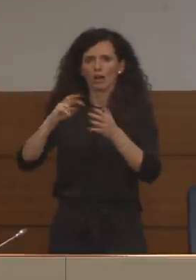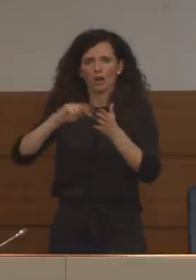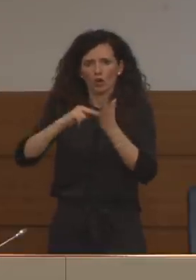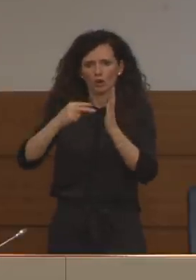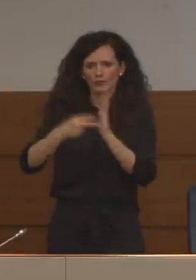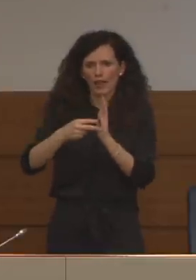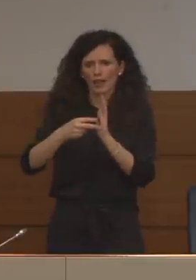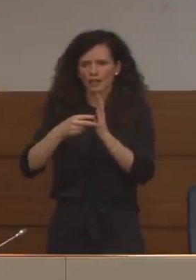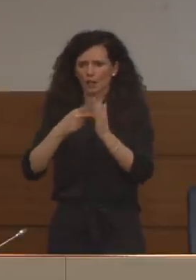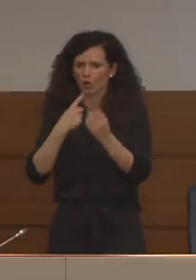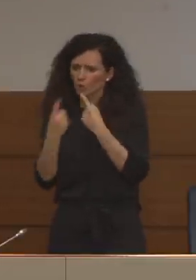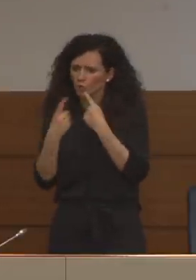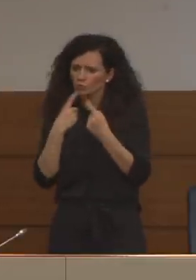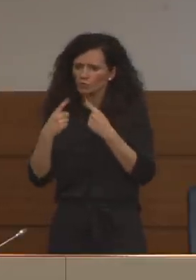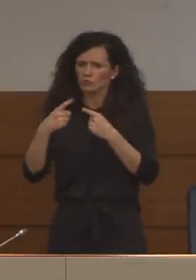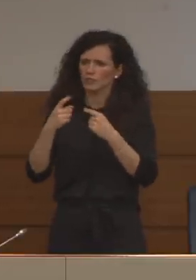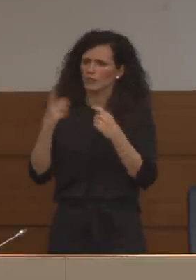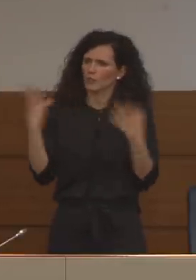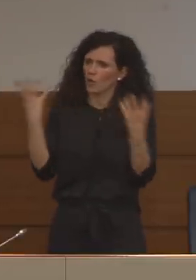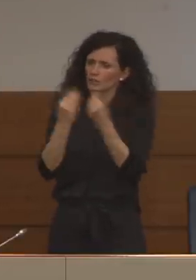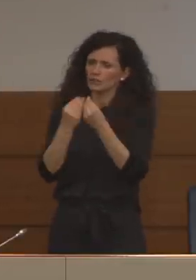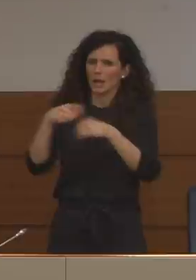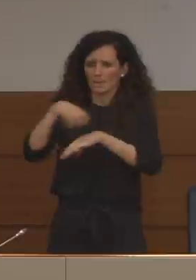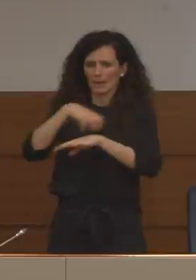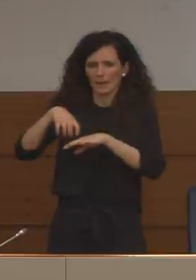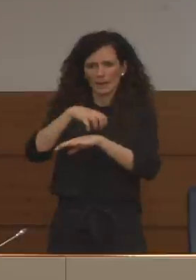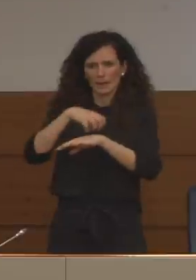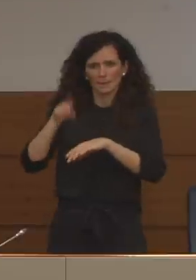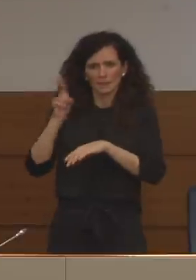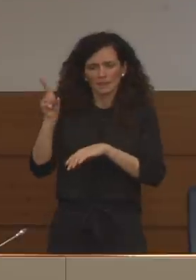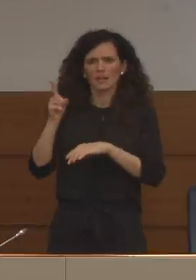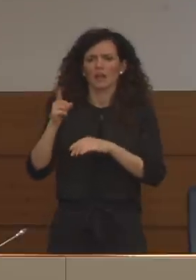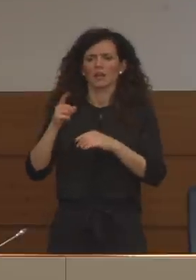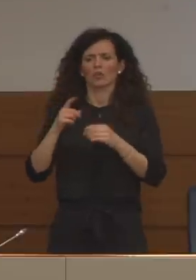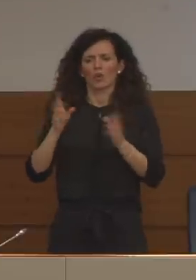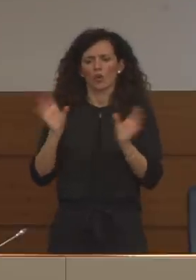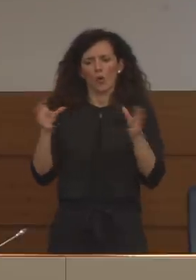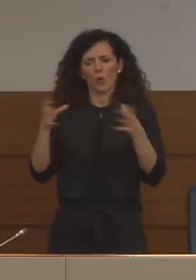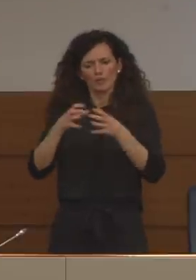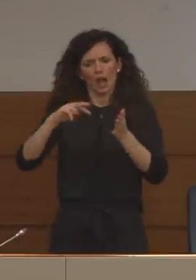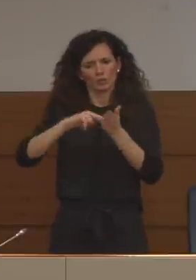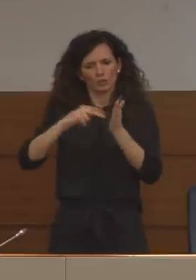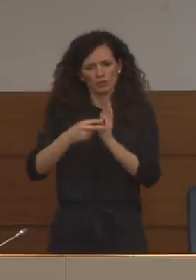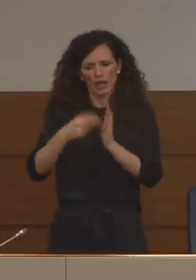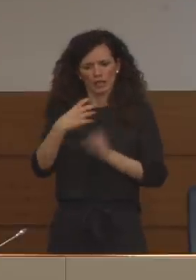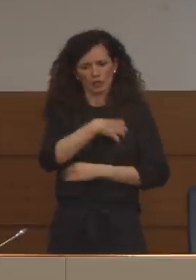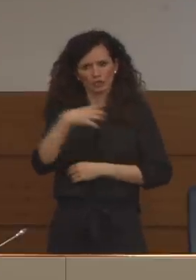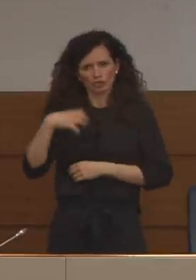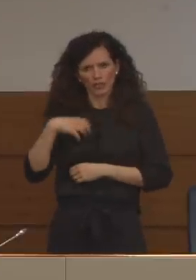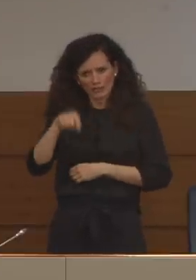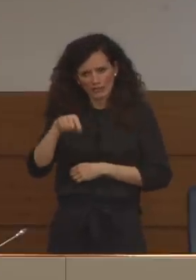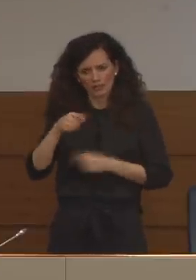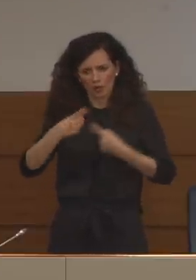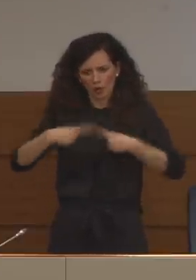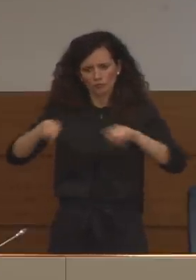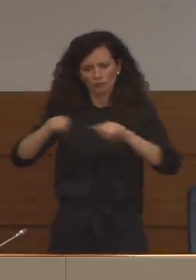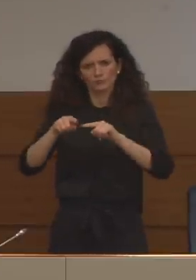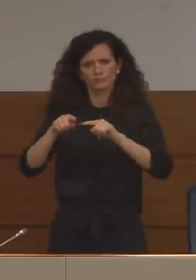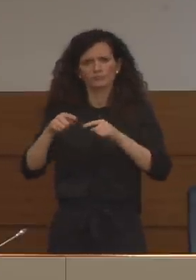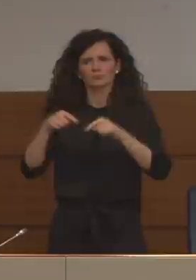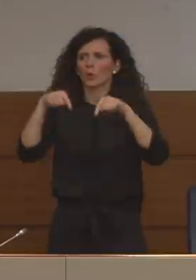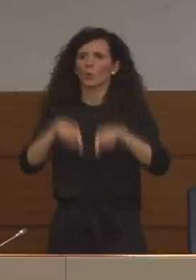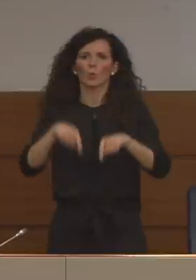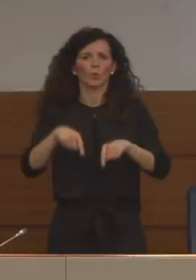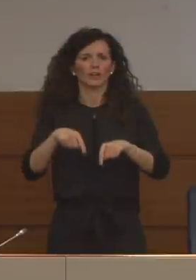del ministro sia il comitato tecnico scientifico insediarsi qui alla protezione